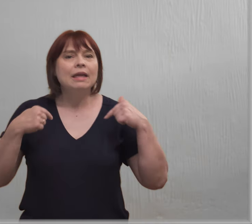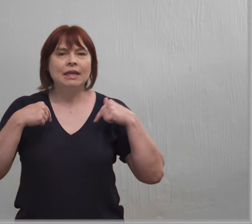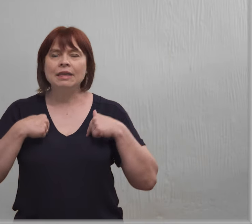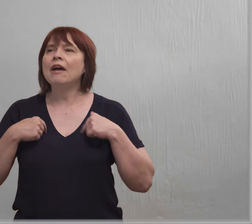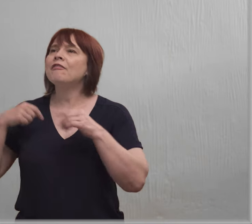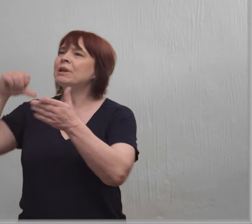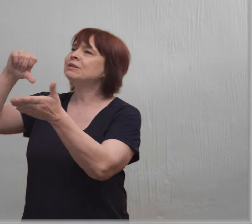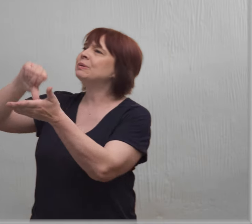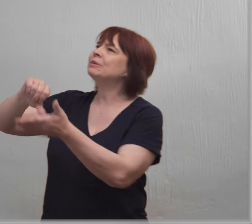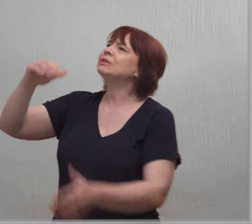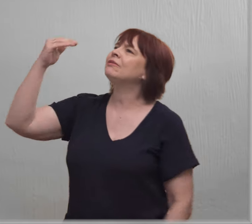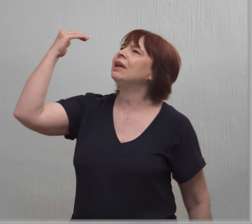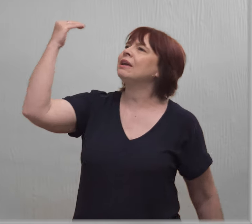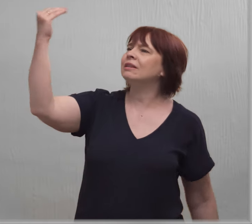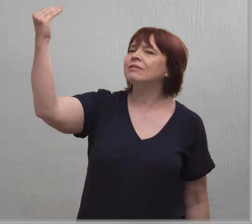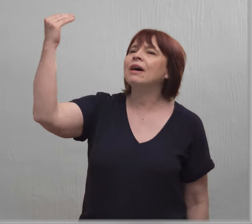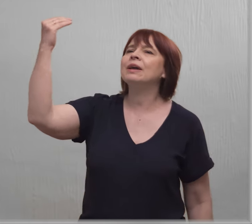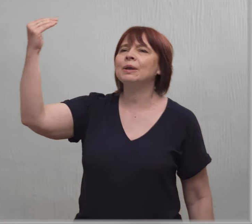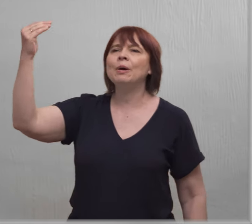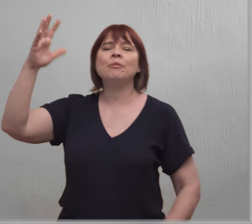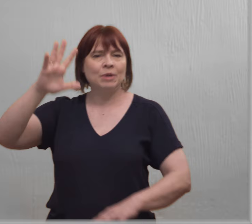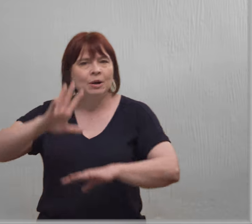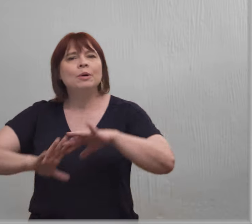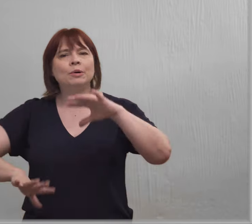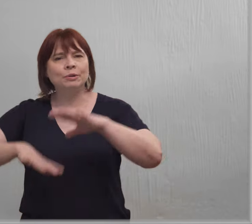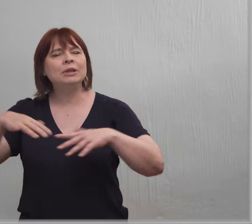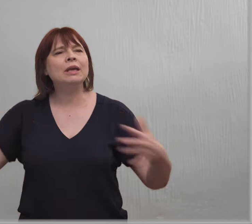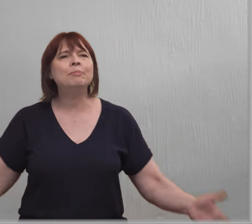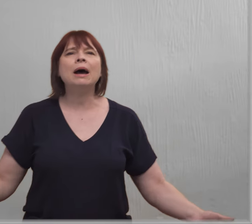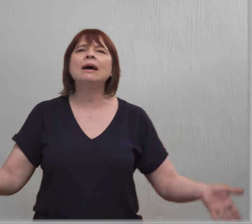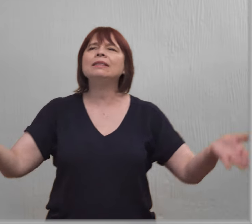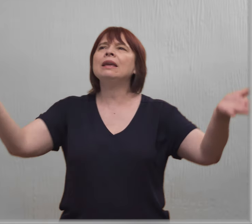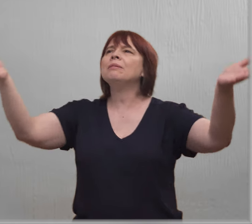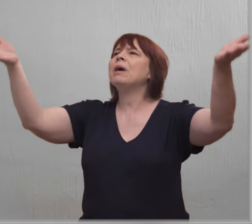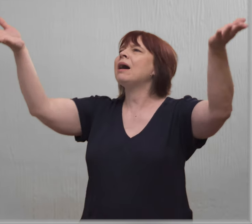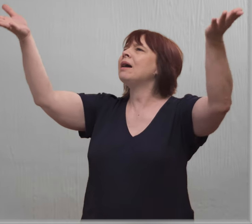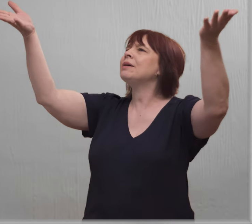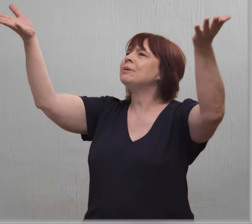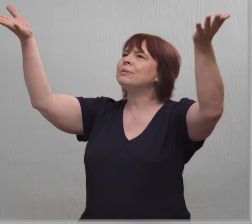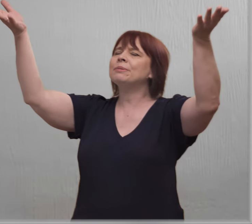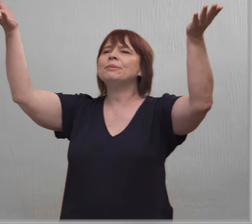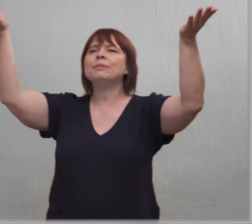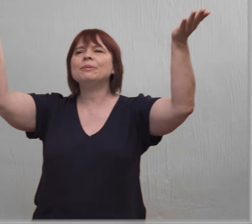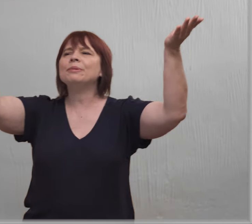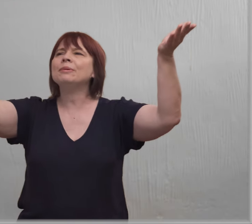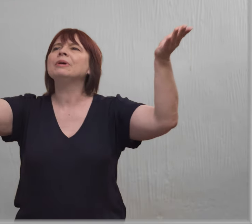всем. Я в присутствии твоем руки